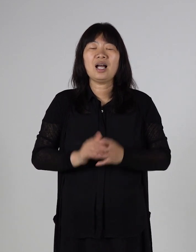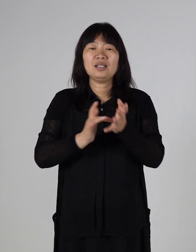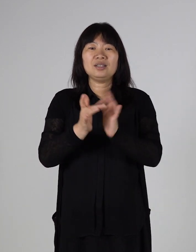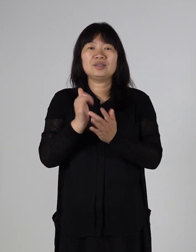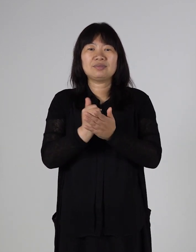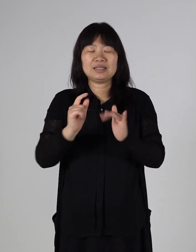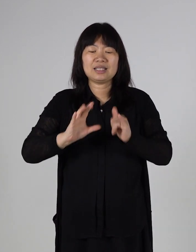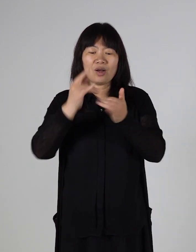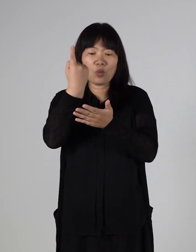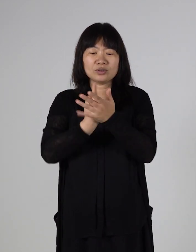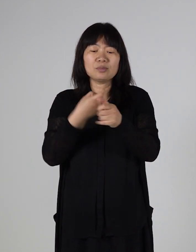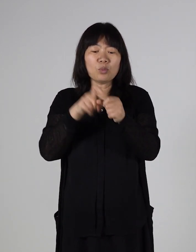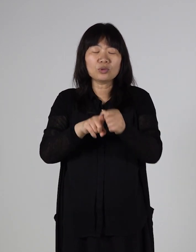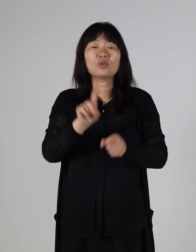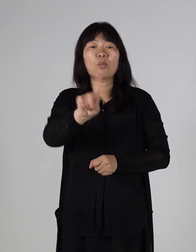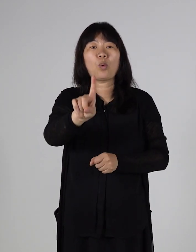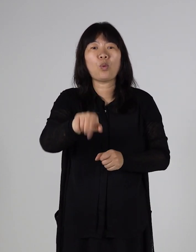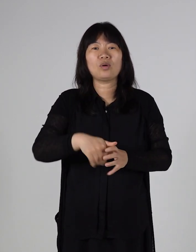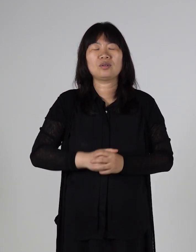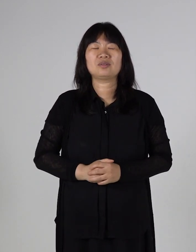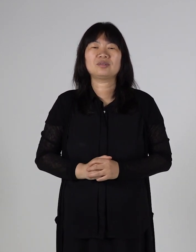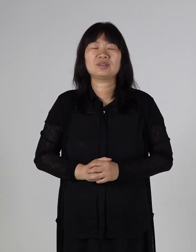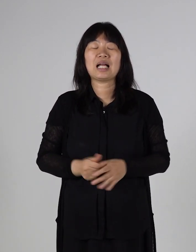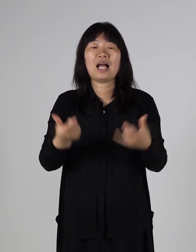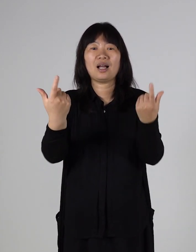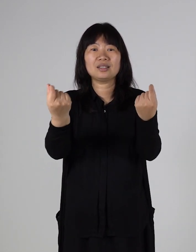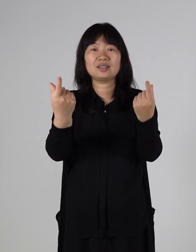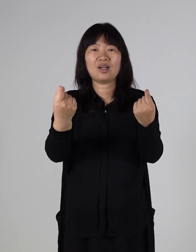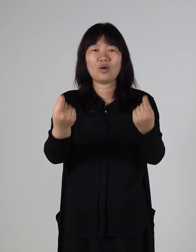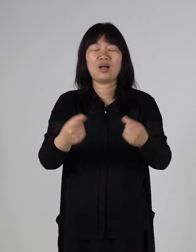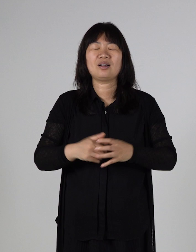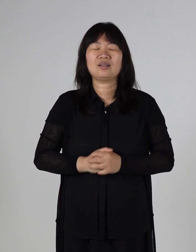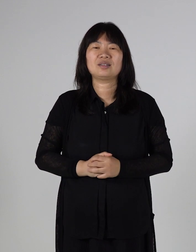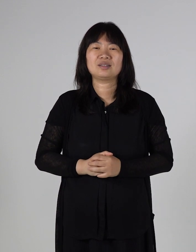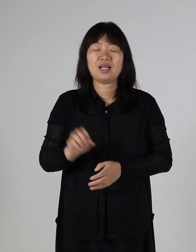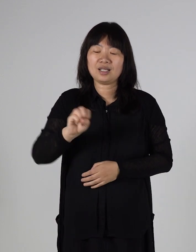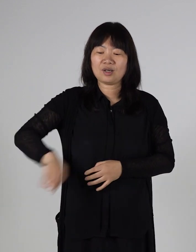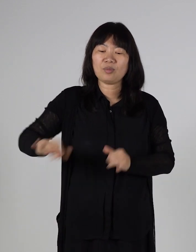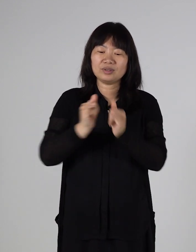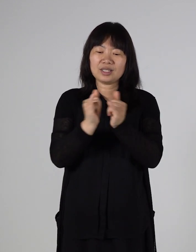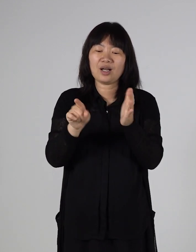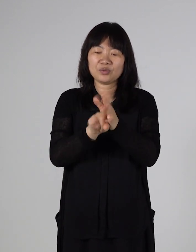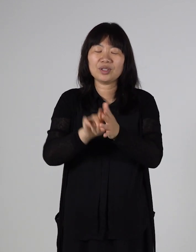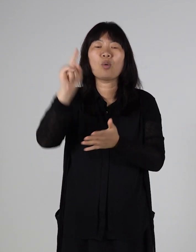예수님이 이 땅에 오신 목적이 뭐죠? 바로 이러한 잃어버린 자들을 위해서 오셨단 말이에요.